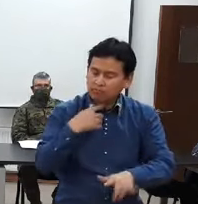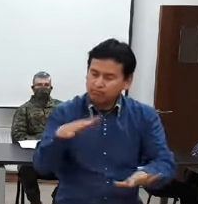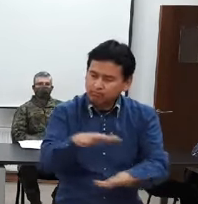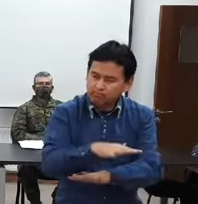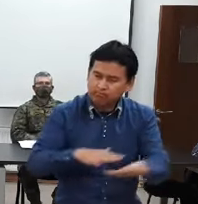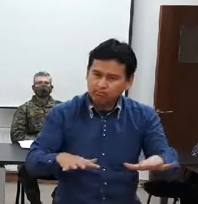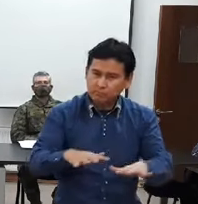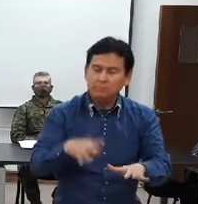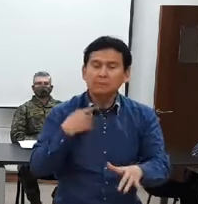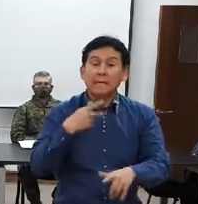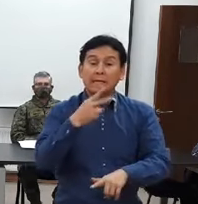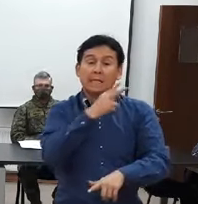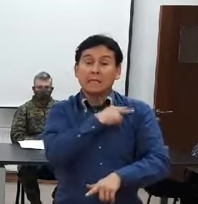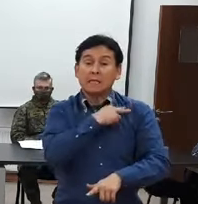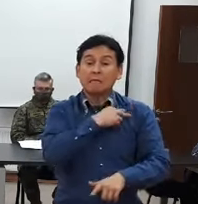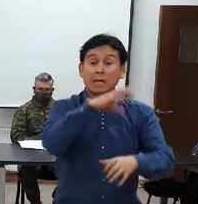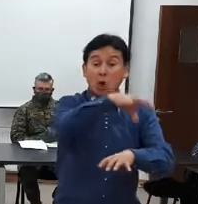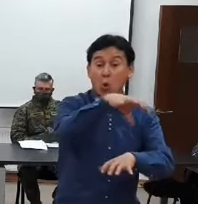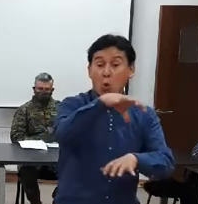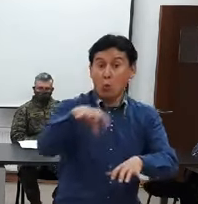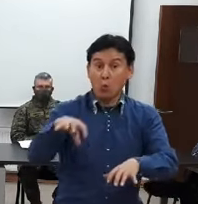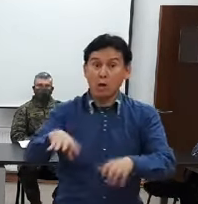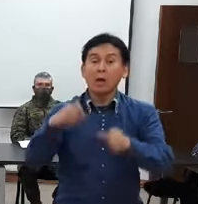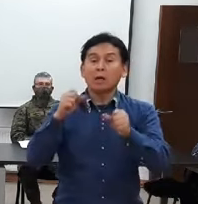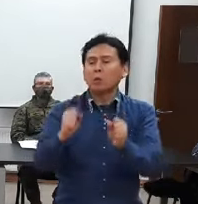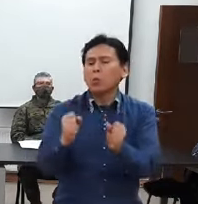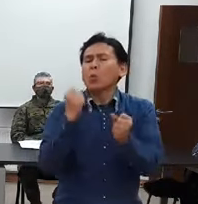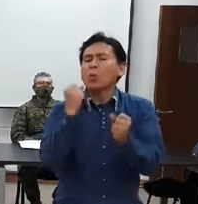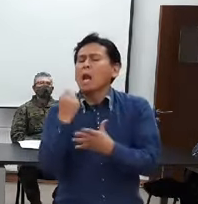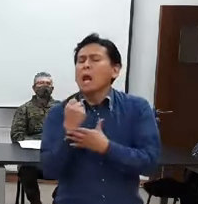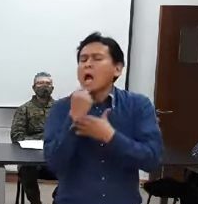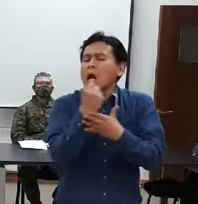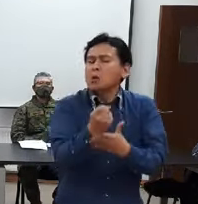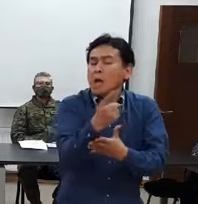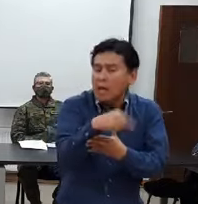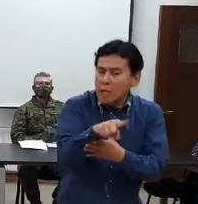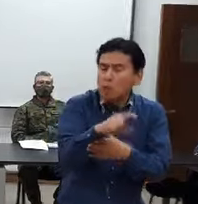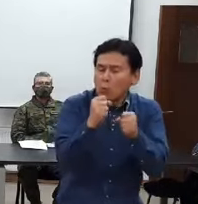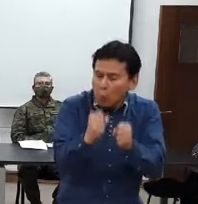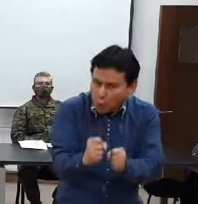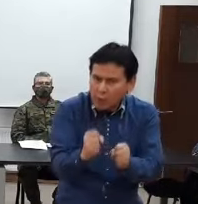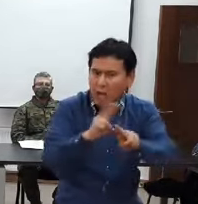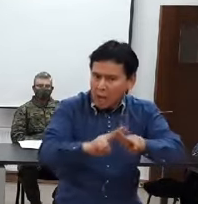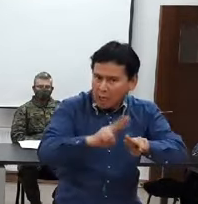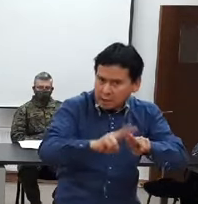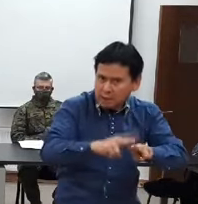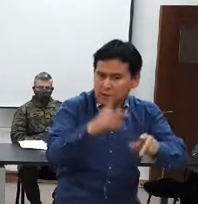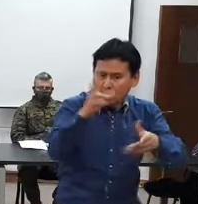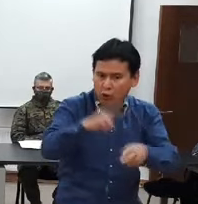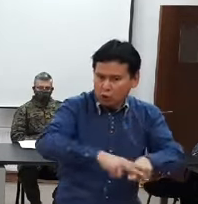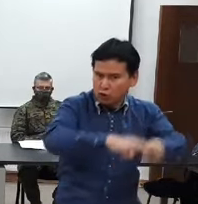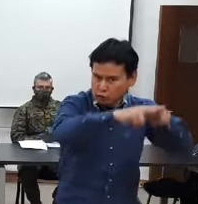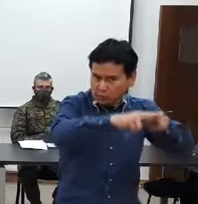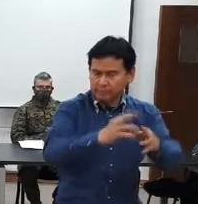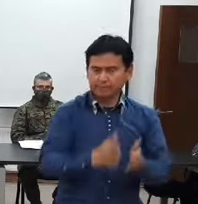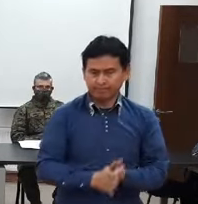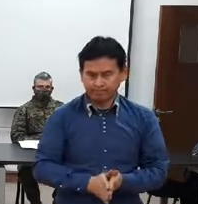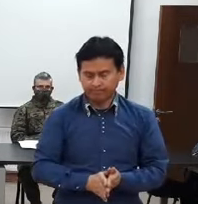que los jefes comunales puedan determinar en qué tipo de ayuda ellos van a canalizar esos recursos que se han entregado.